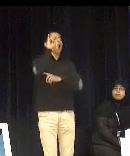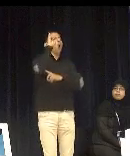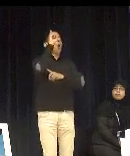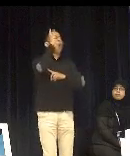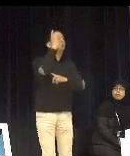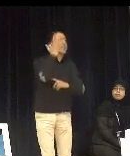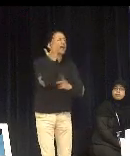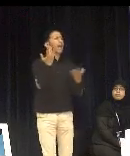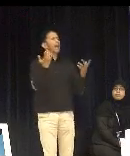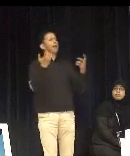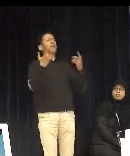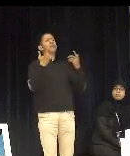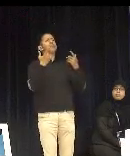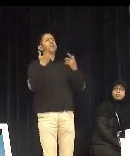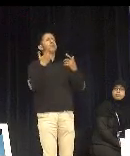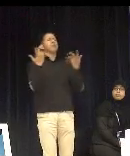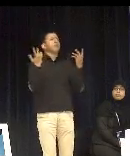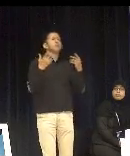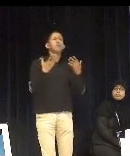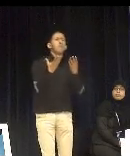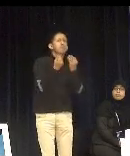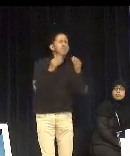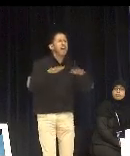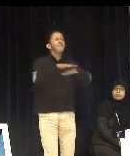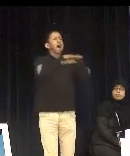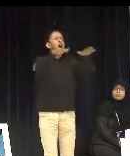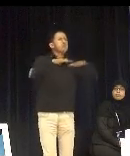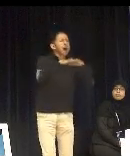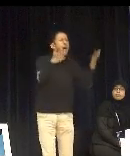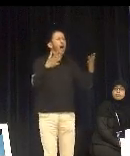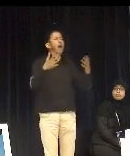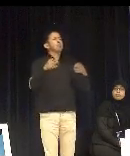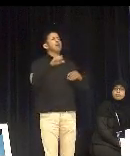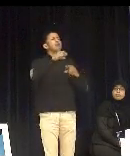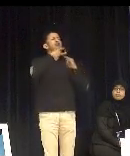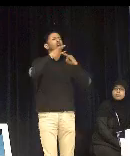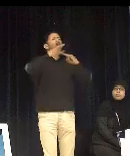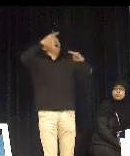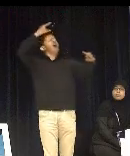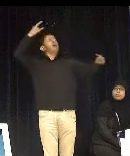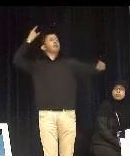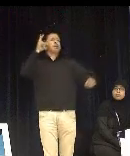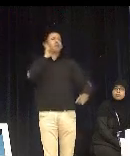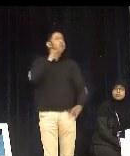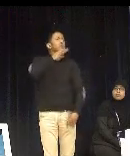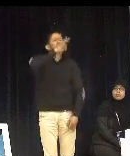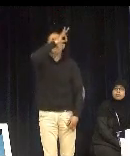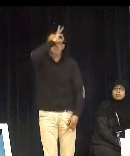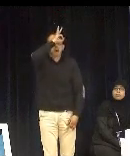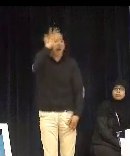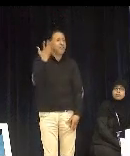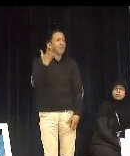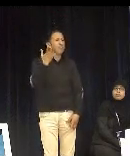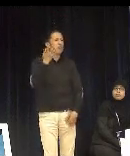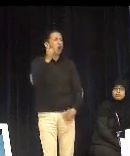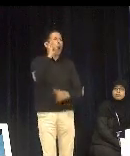لغة الإشارة وكذلك يجيد للسياح الصم البكم. الخطوة